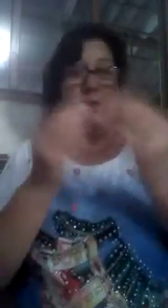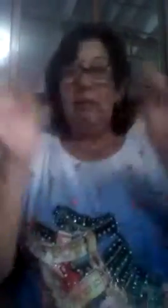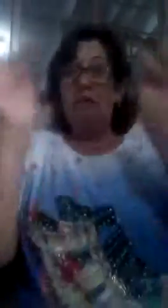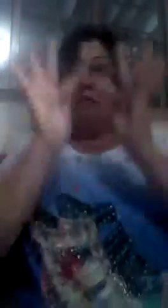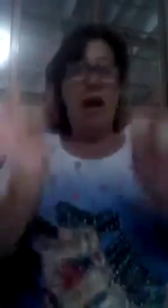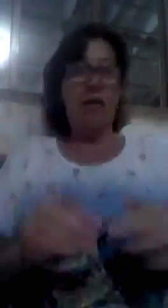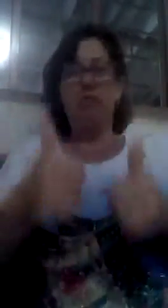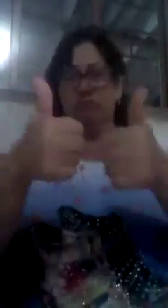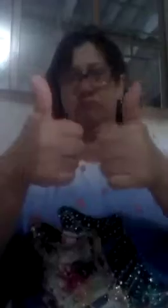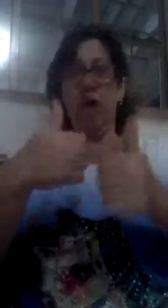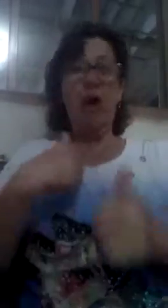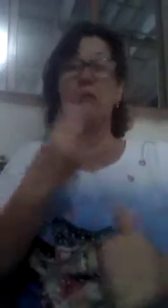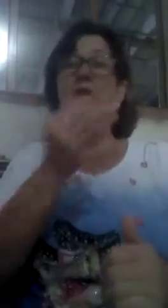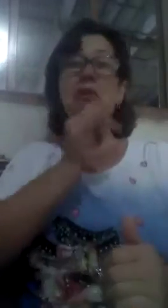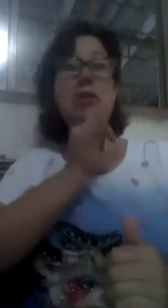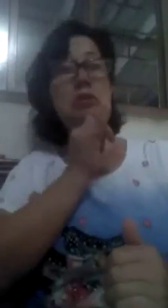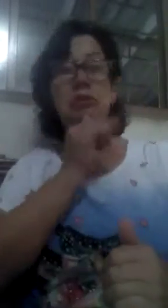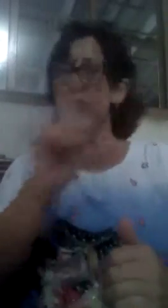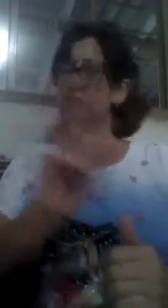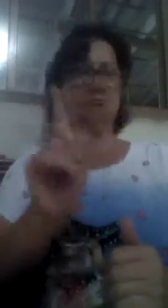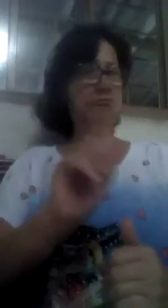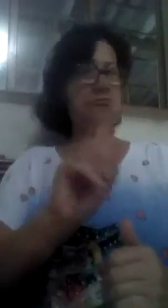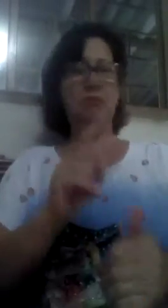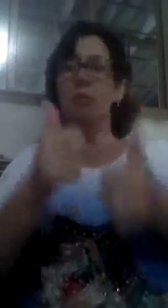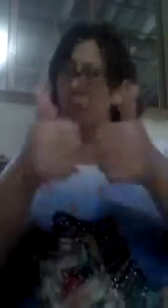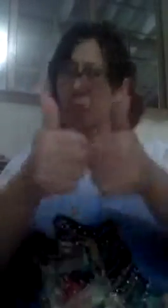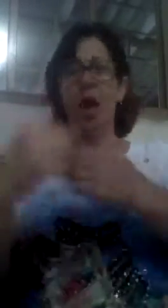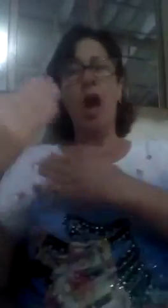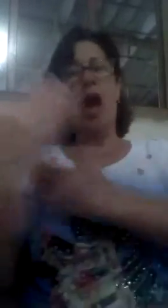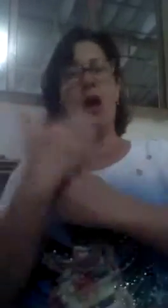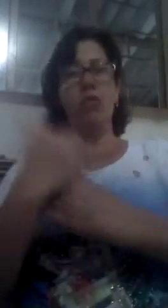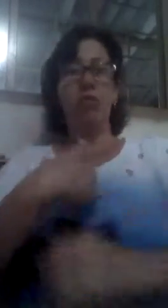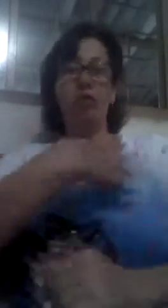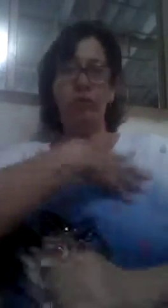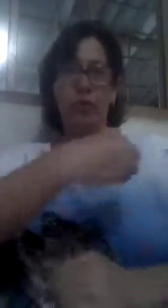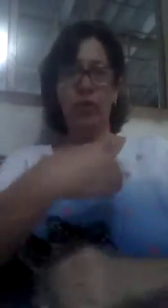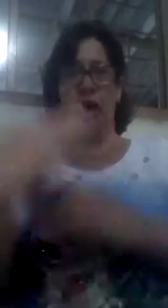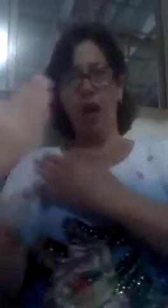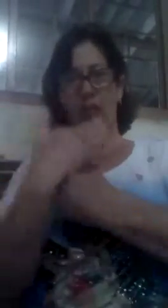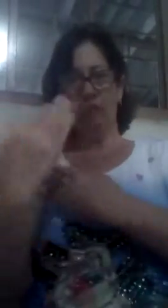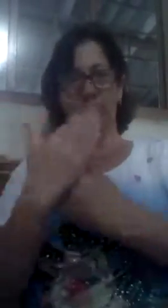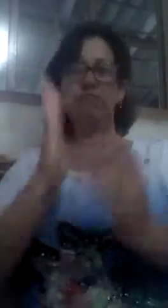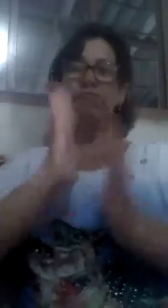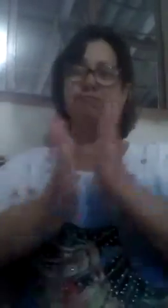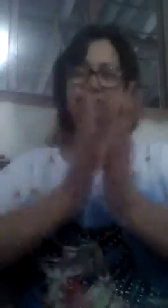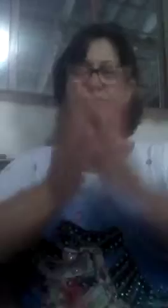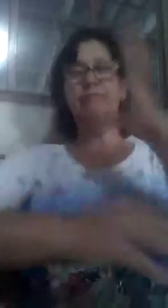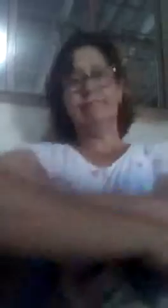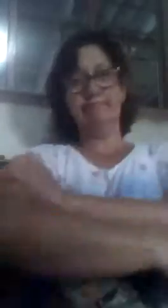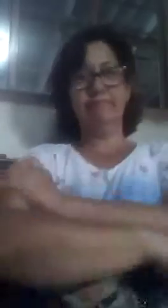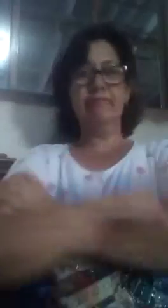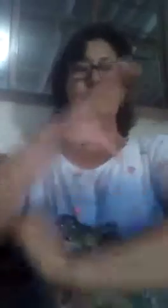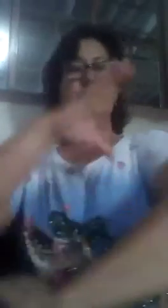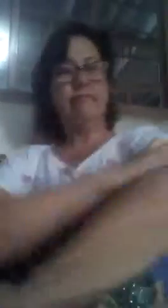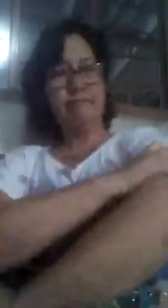Aí ela é no ativo Das três às nove e meia De segunda a sábado Aí parece que no sábado você trabalha de manhã